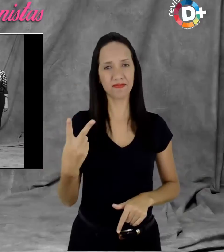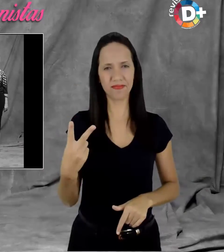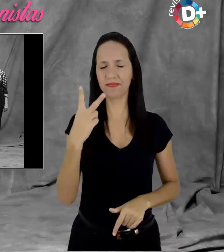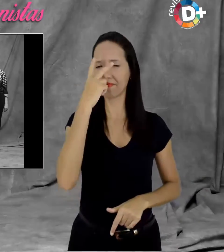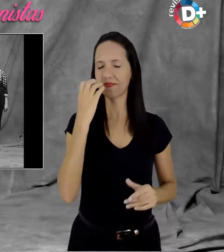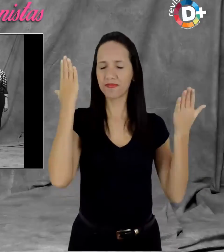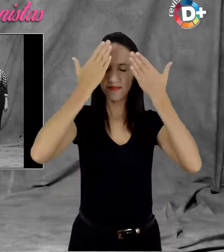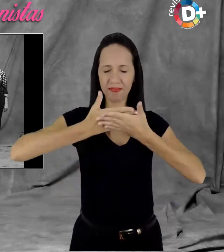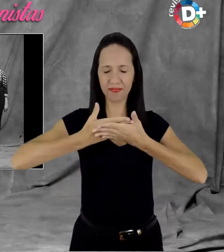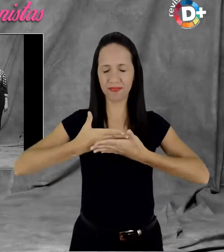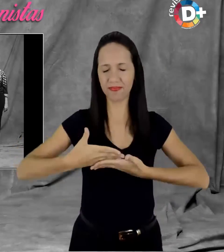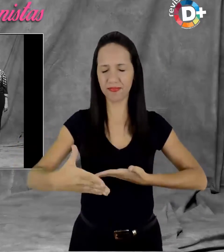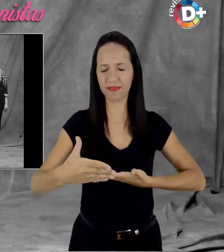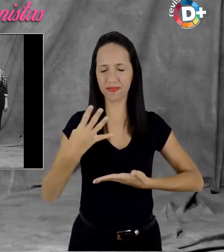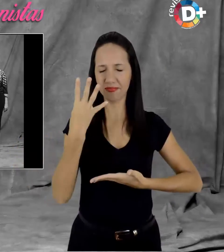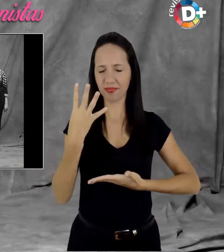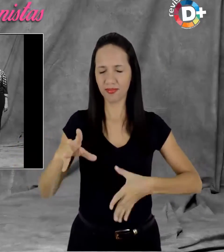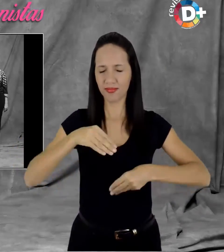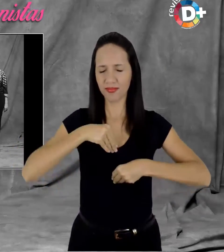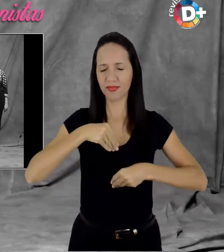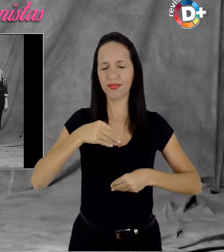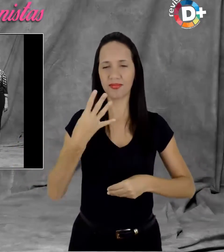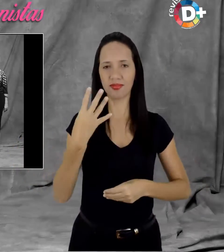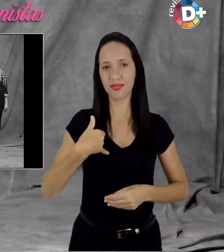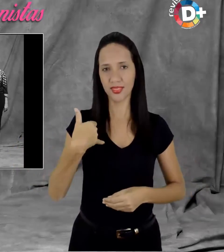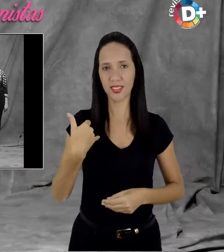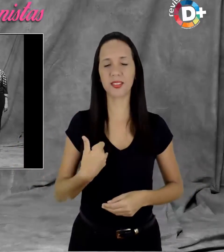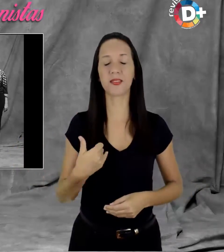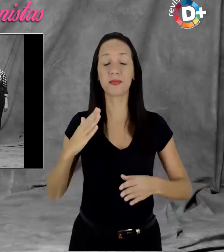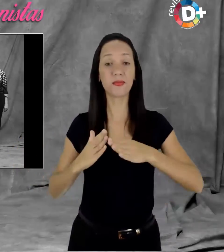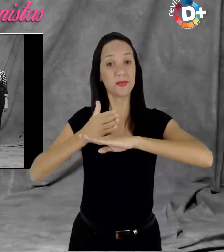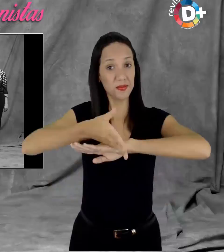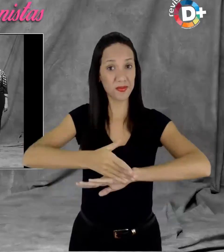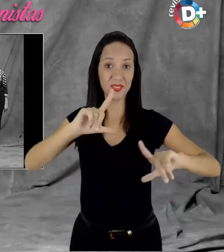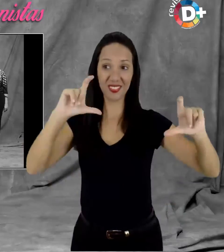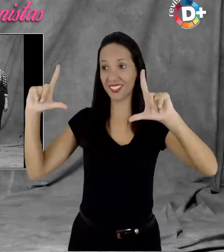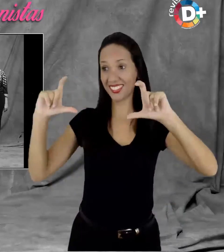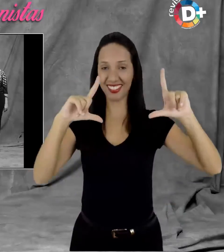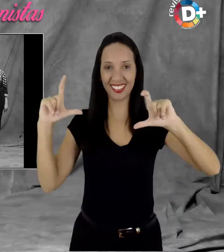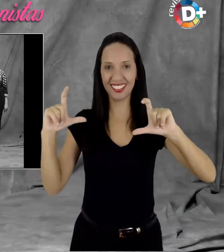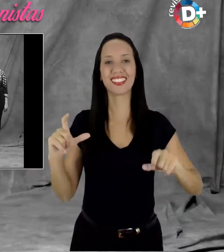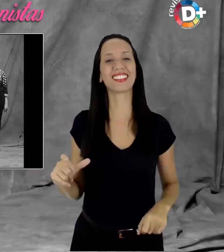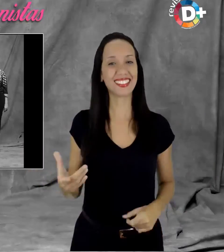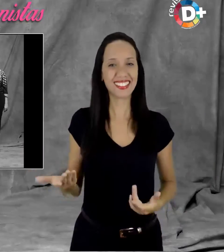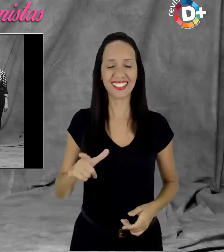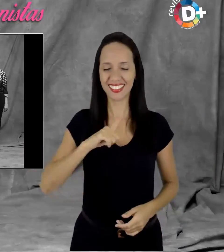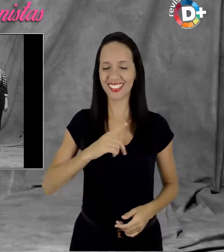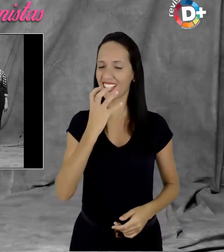tem 42 anos e é cega desde os 4. Chegou ao estúdio para a sessão de fotos dessa reportagem